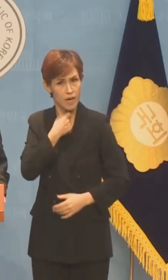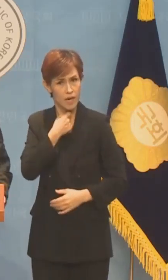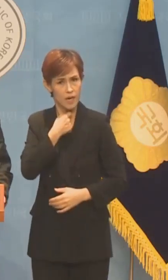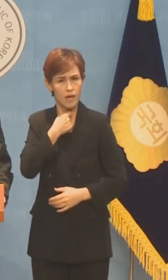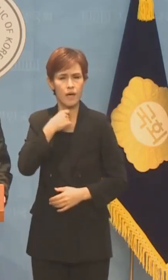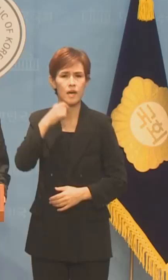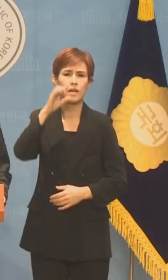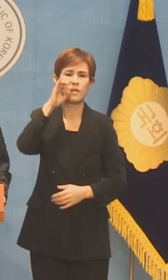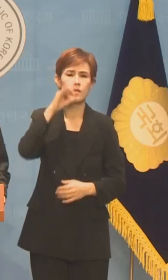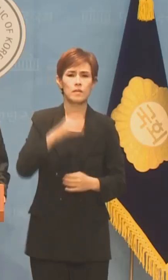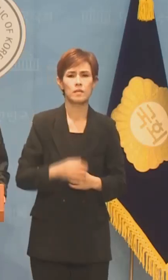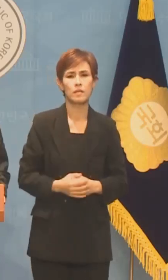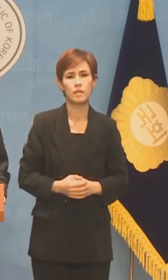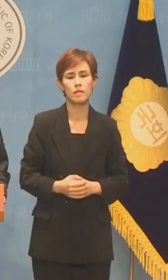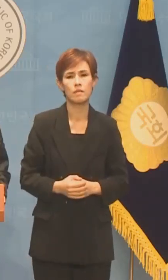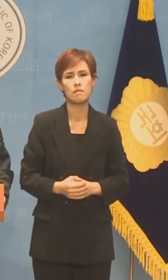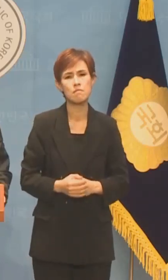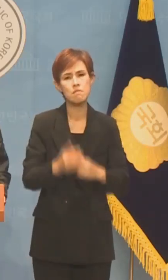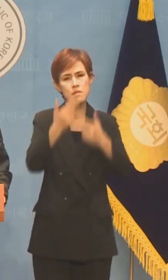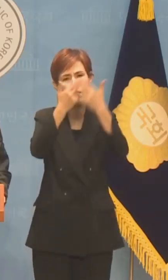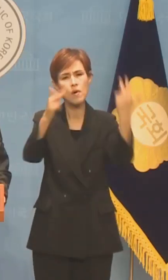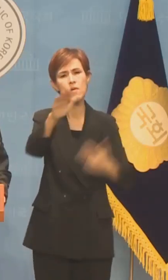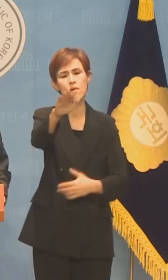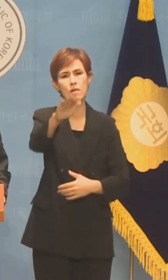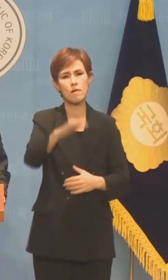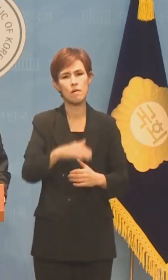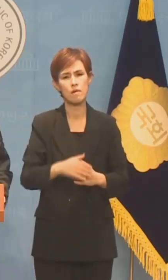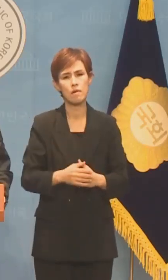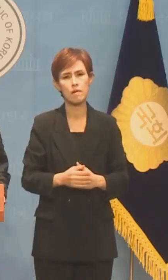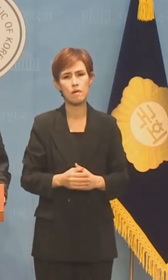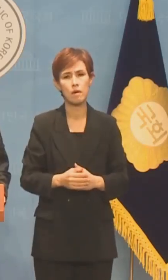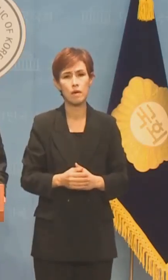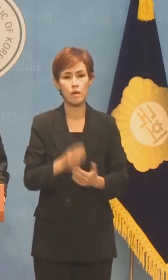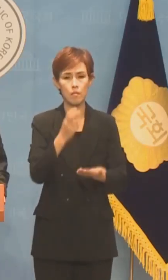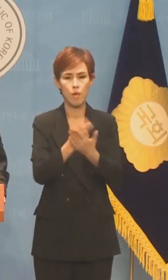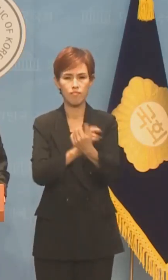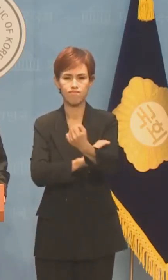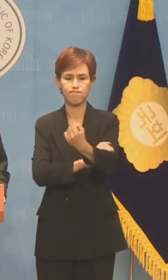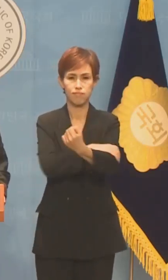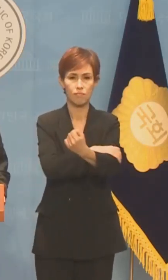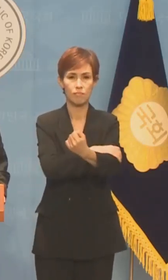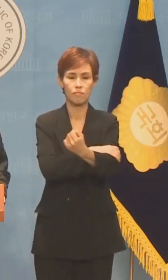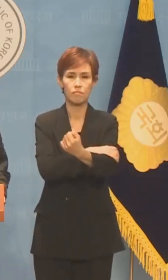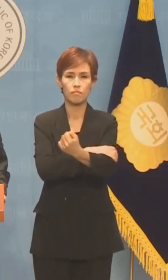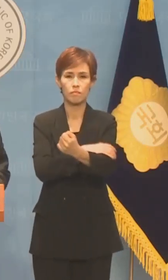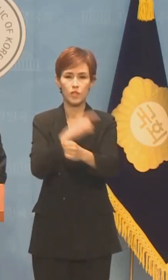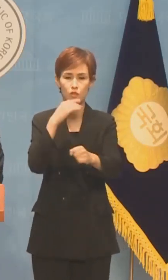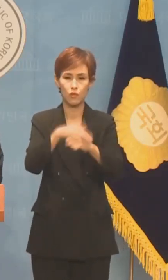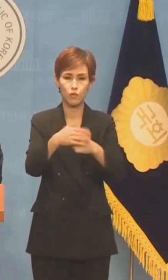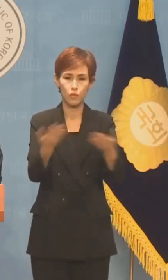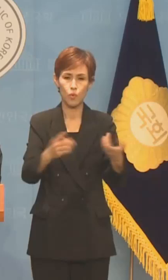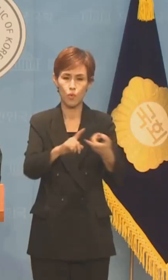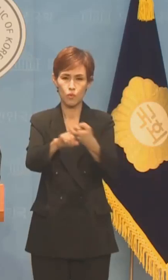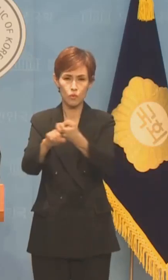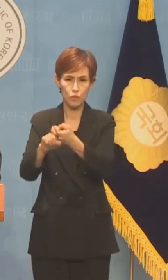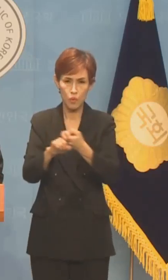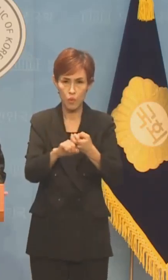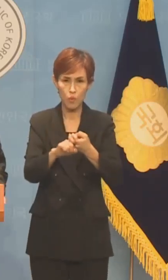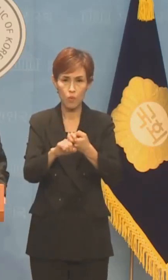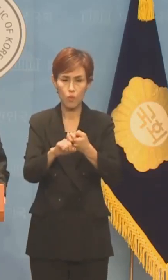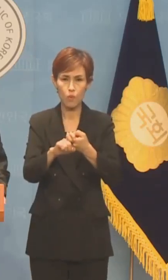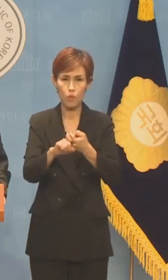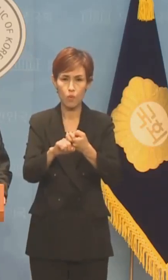싶습니다. 이재명 대표는 막강한 입법 권력과 민노총 등 어용단체를 등에